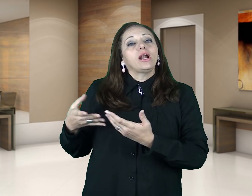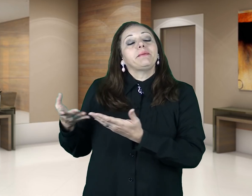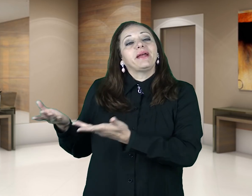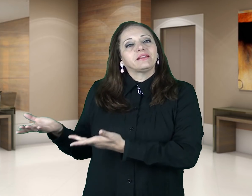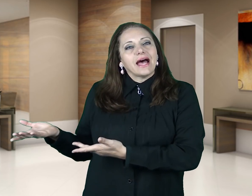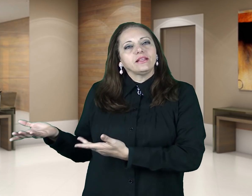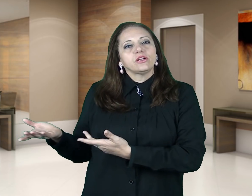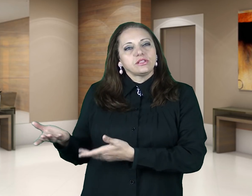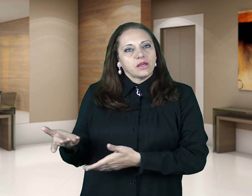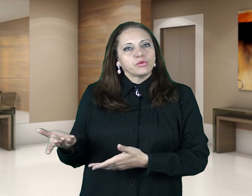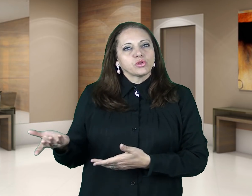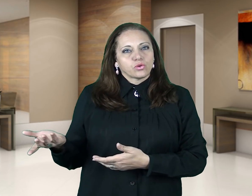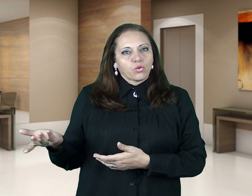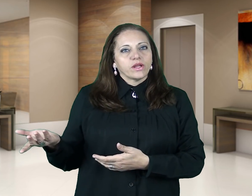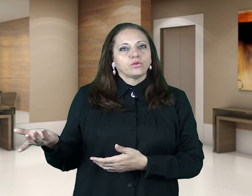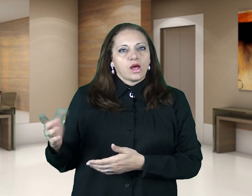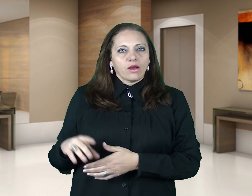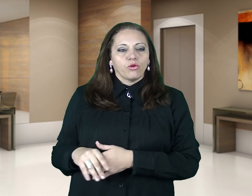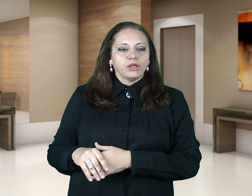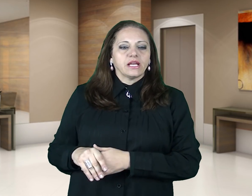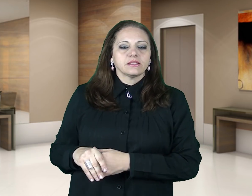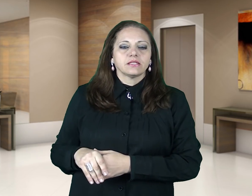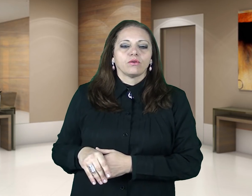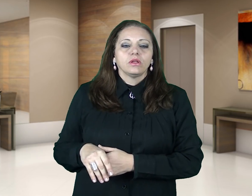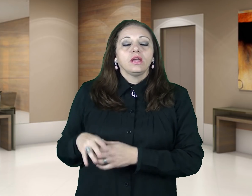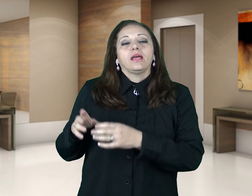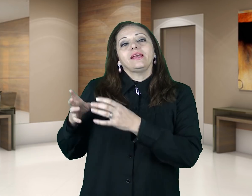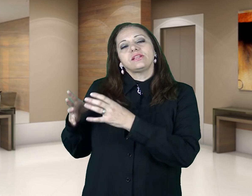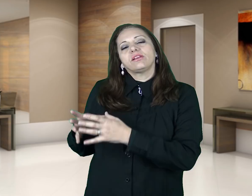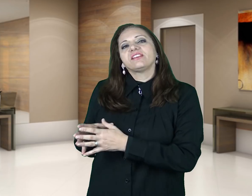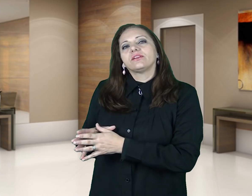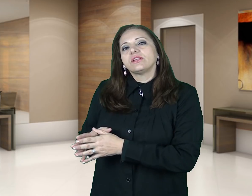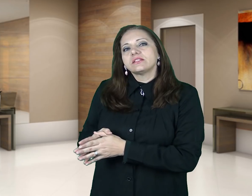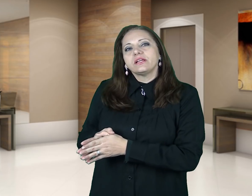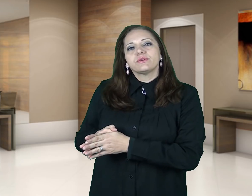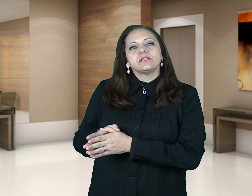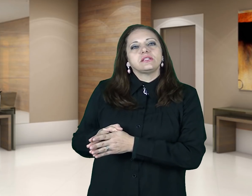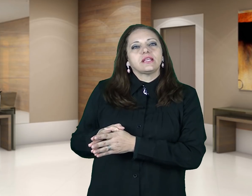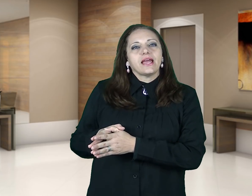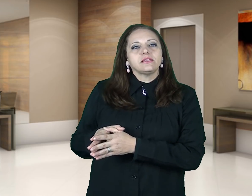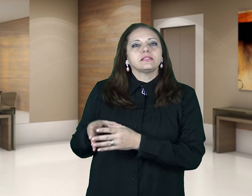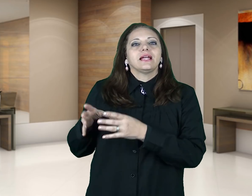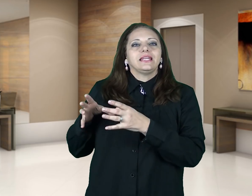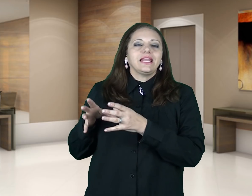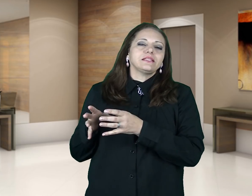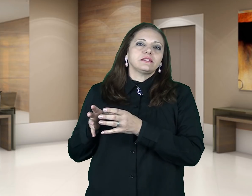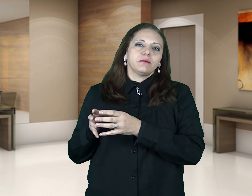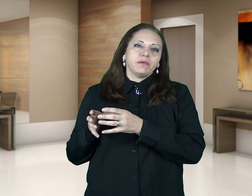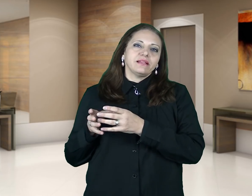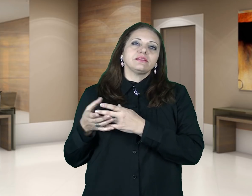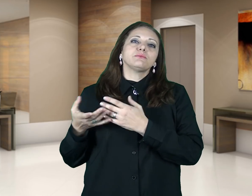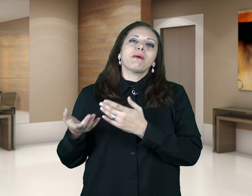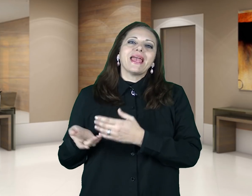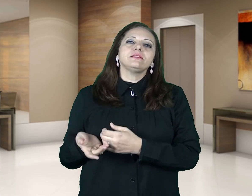maior liberdade nós temos quanto à comunicação. Em se tratando das línguas de sinais, nesses ambientes